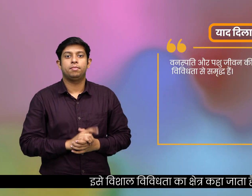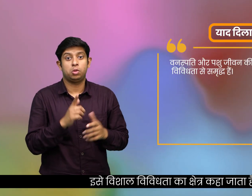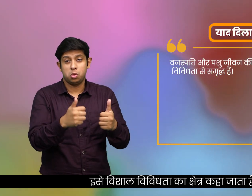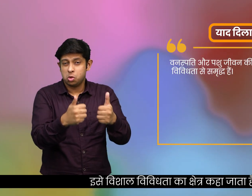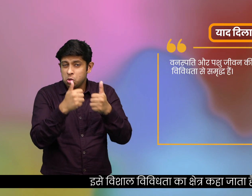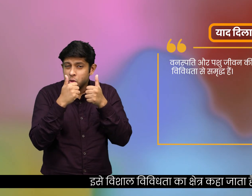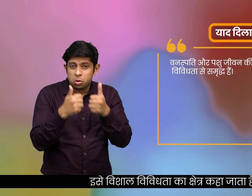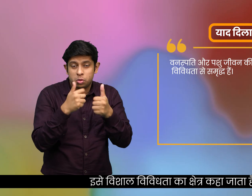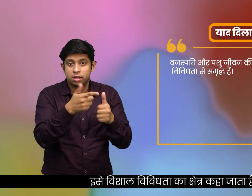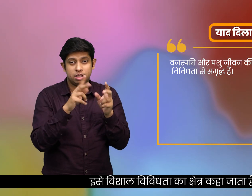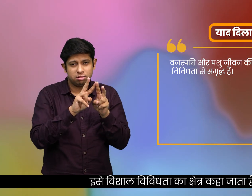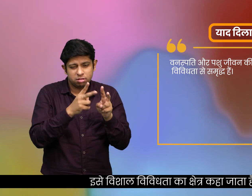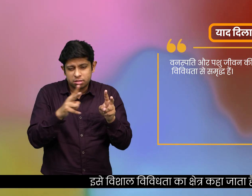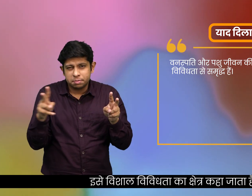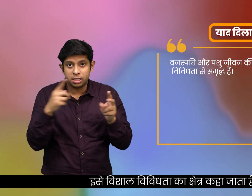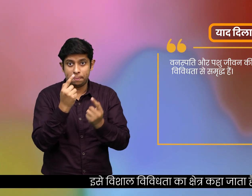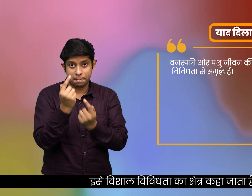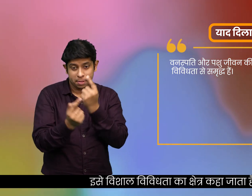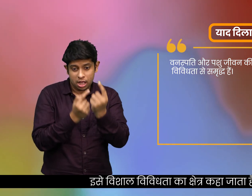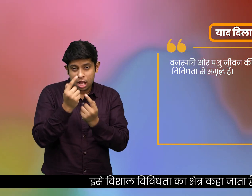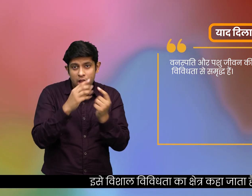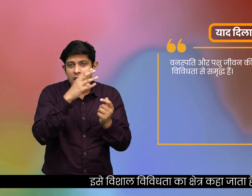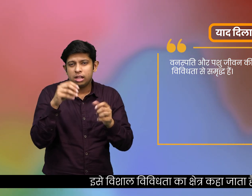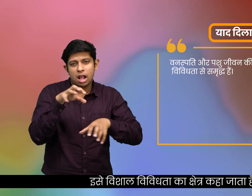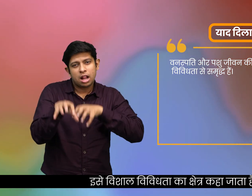इससे विशाल विविधता का क्षेत्र कहा जाता है।